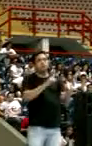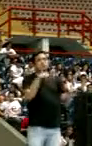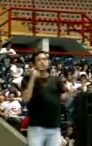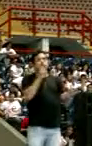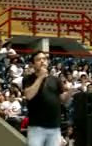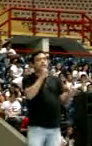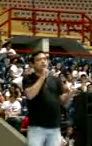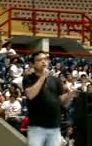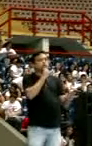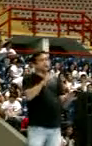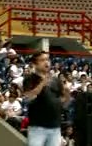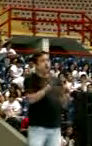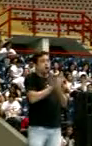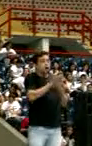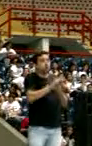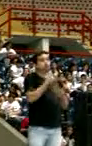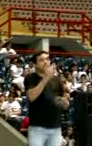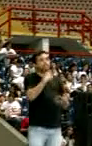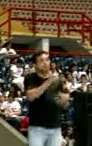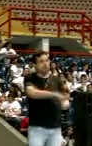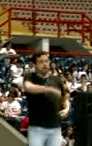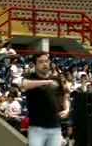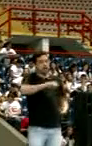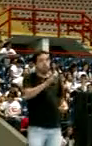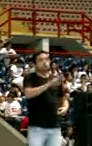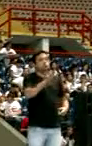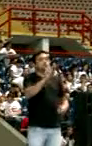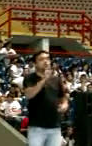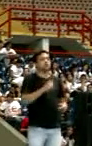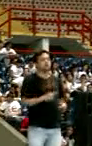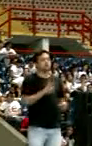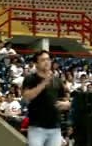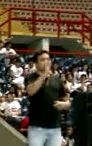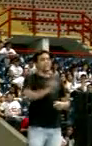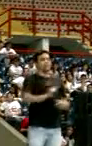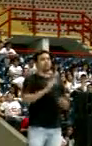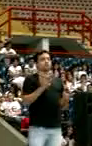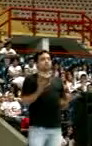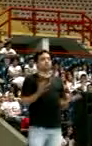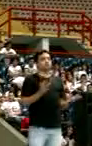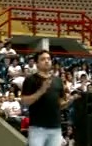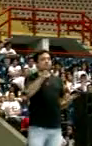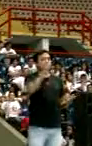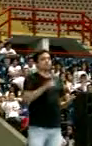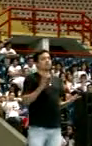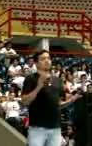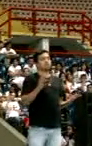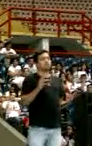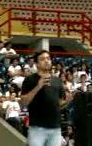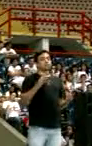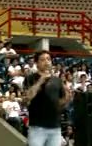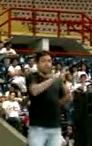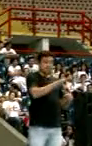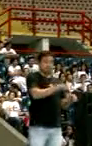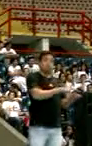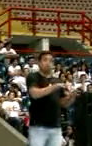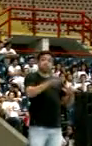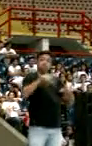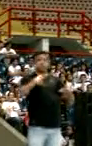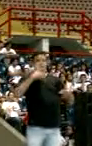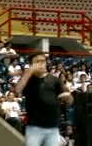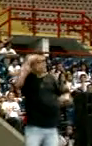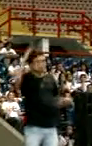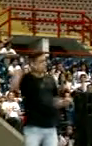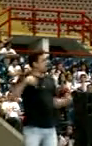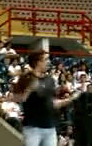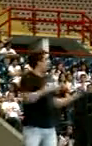Os meninos, muitos foram sem arma. Usando o quê? Fé. quando os meninos chegaram lá para tomar o Oriente, os